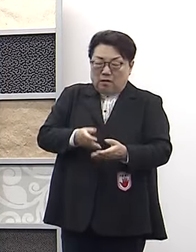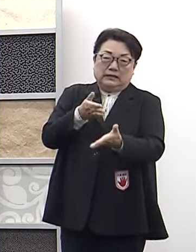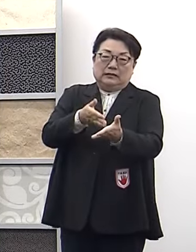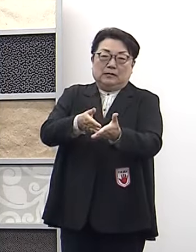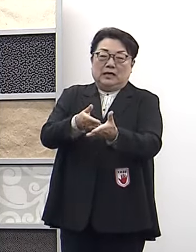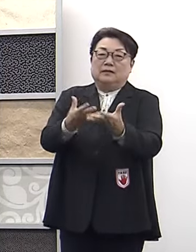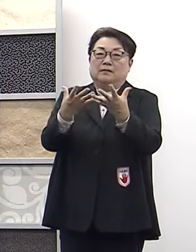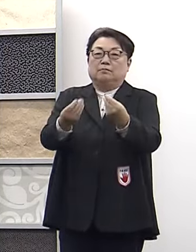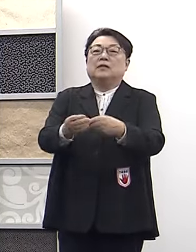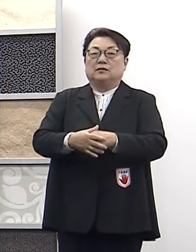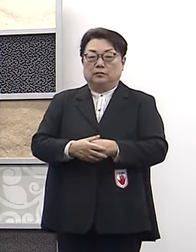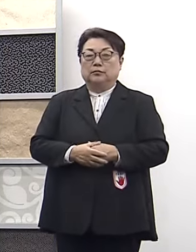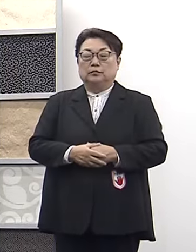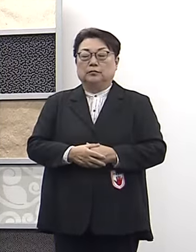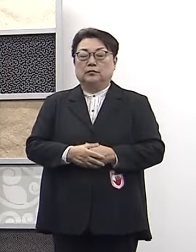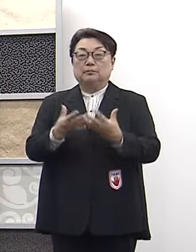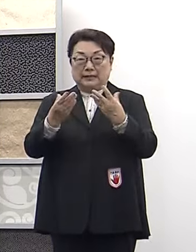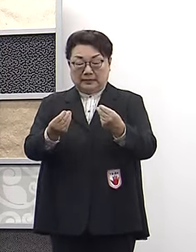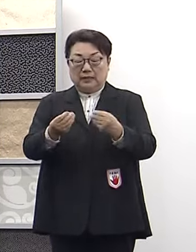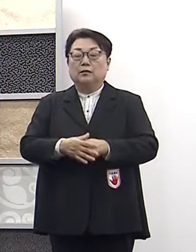はおそらく